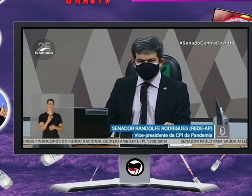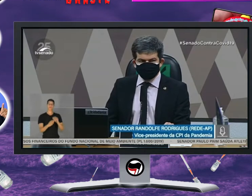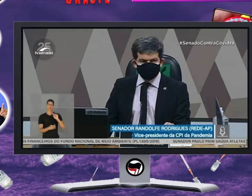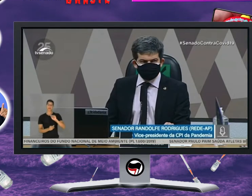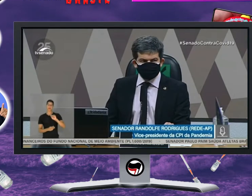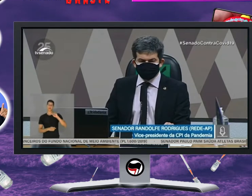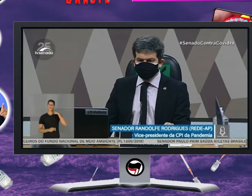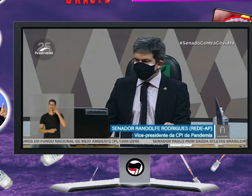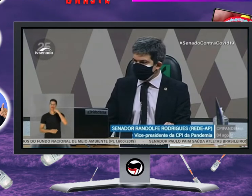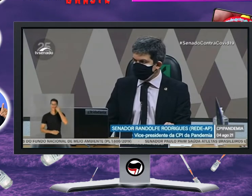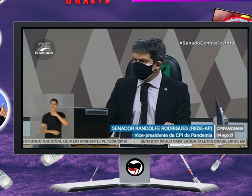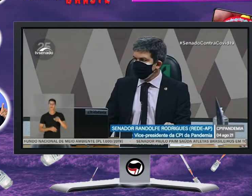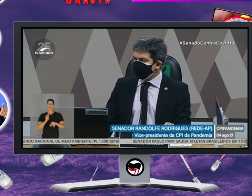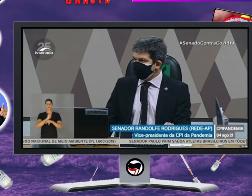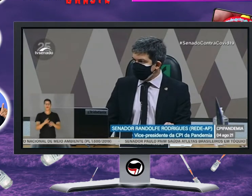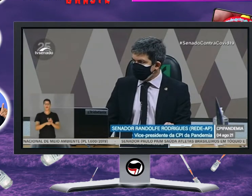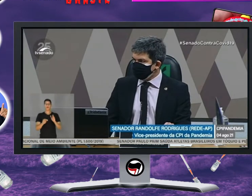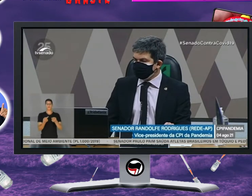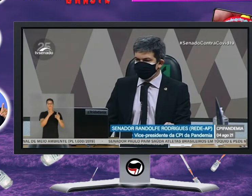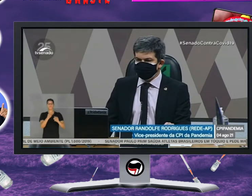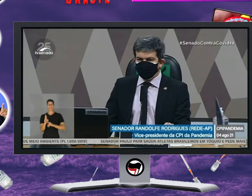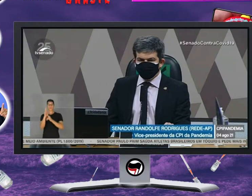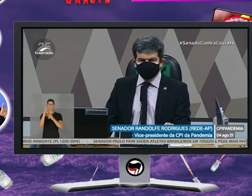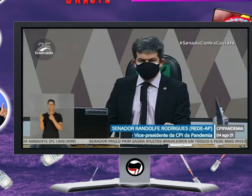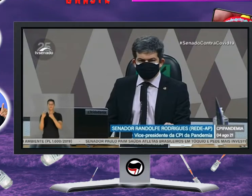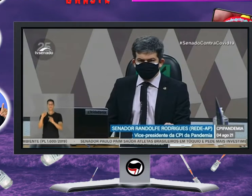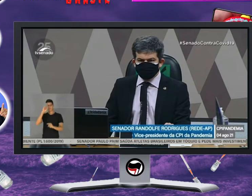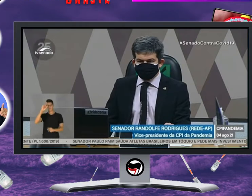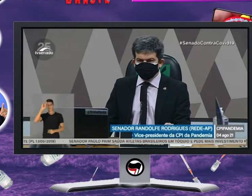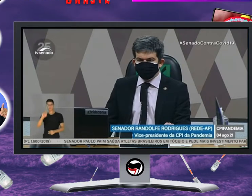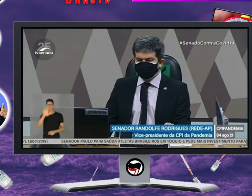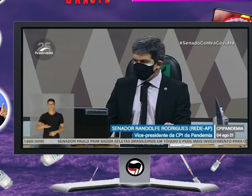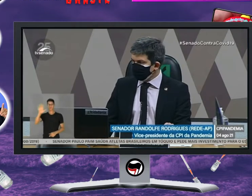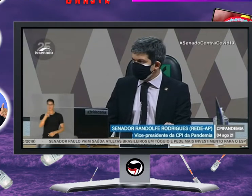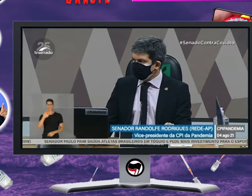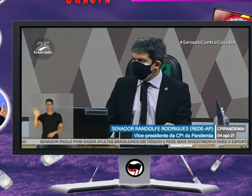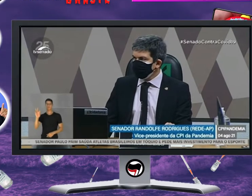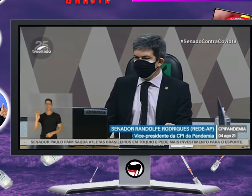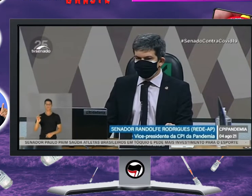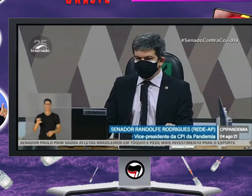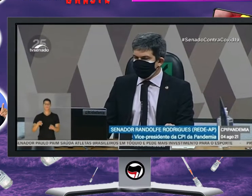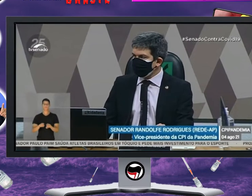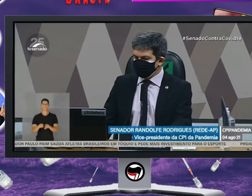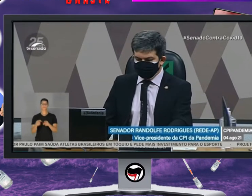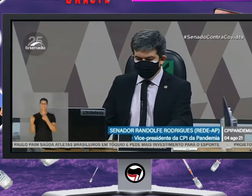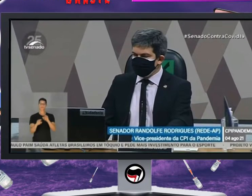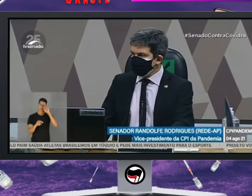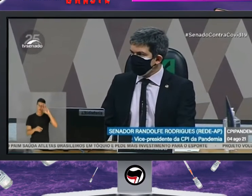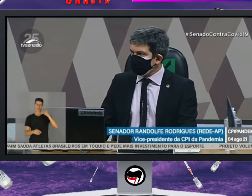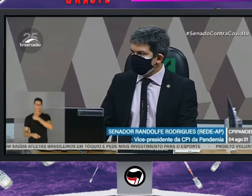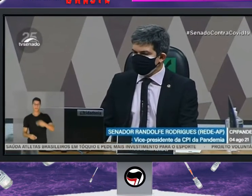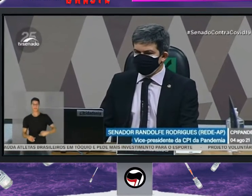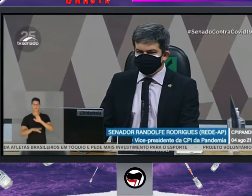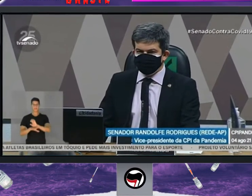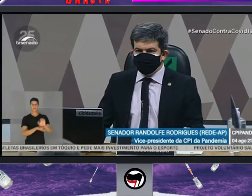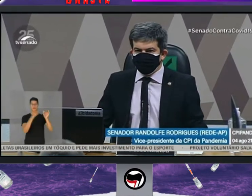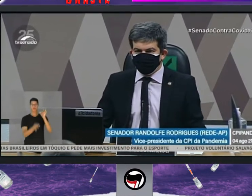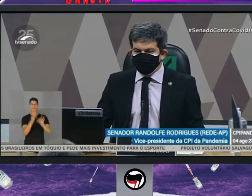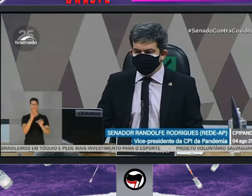advocacia do Senado também seja instada para representar contra o senhor diretor-geral da Polícia Federal e também contra o senhor ministro de Estado da Justiça, conforme o